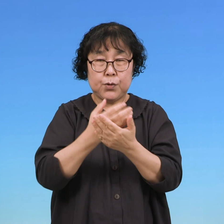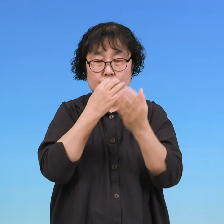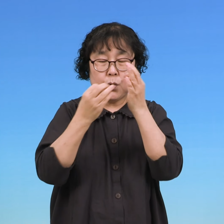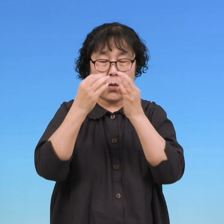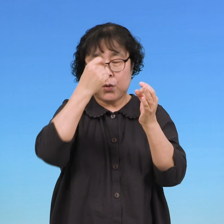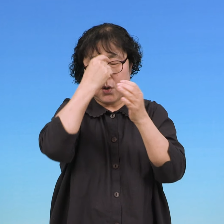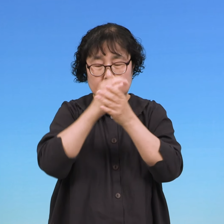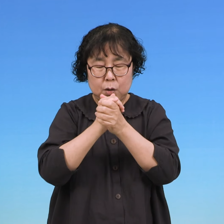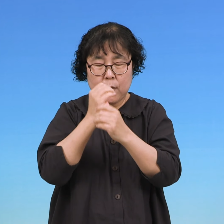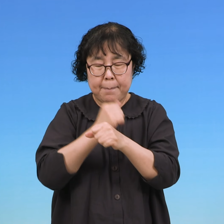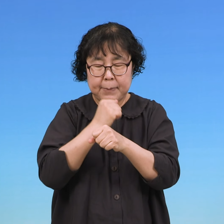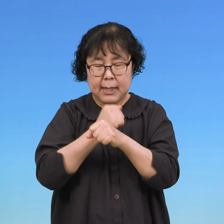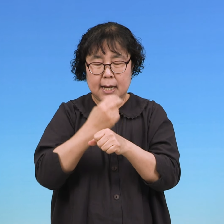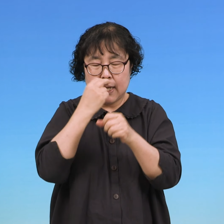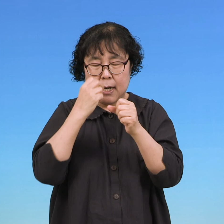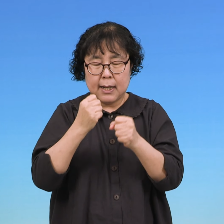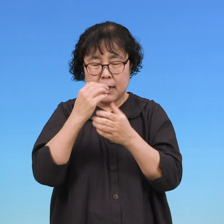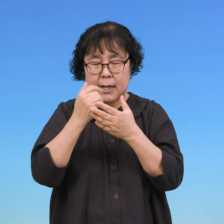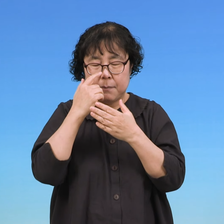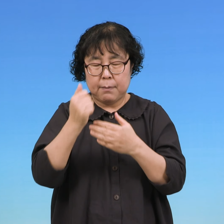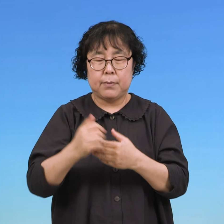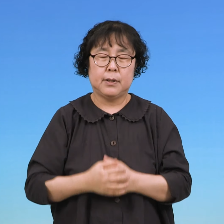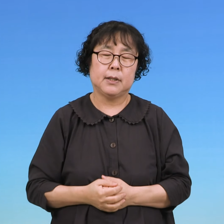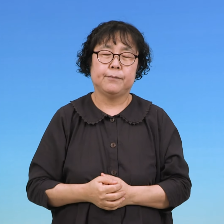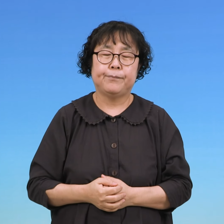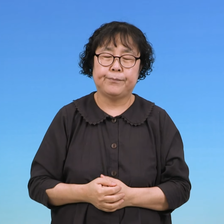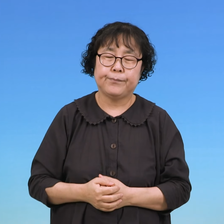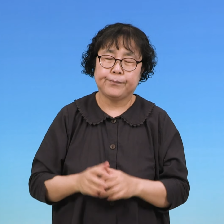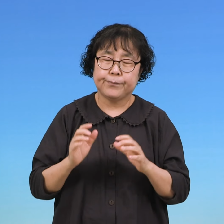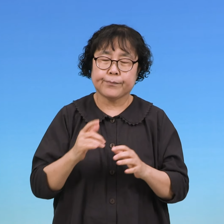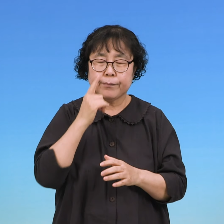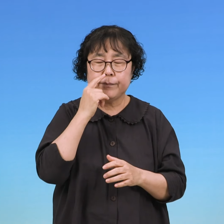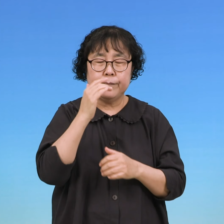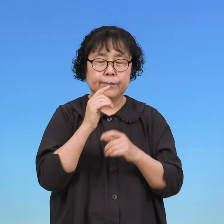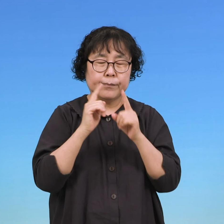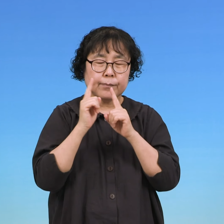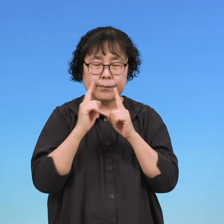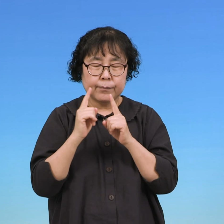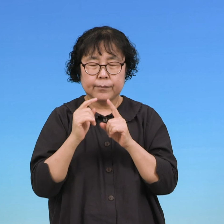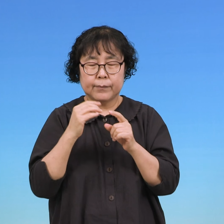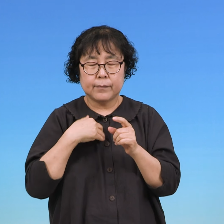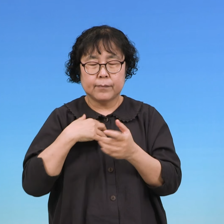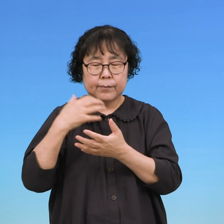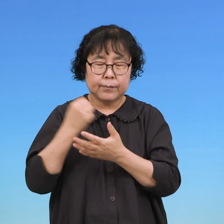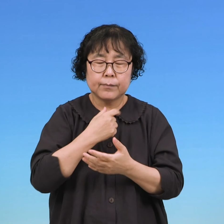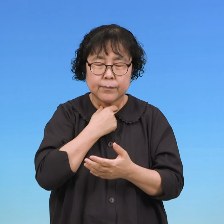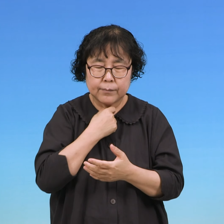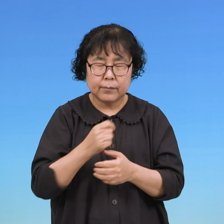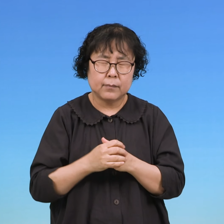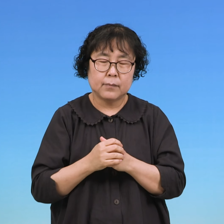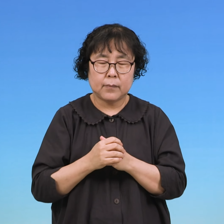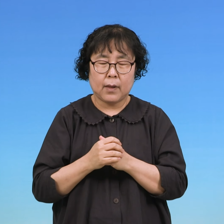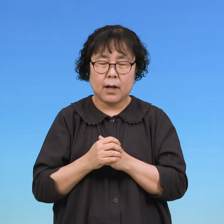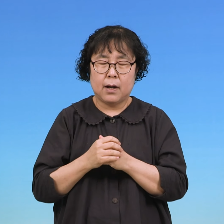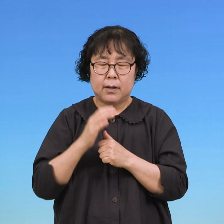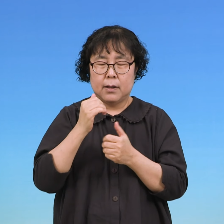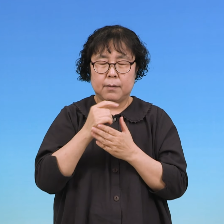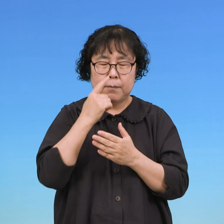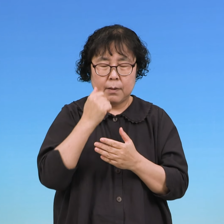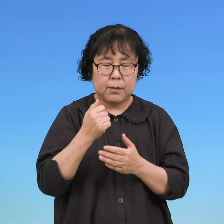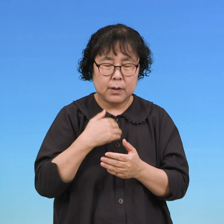같이 기도하시겠습니다. 살아계신 하나님 아버지, 오늘 아버지 말씀을 아버지 은혜로 받아들이기를 원합니다.